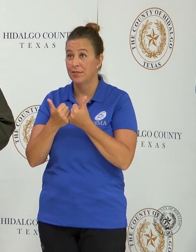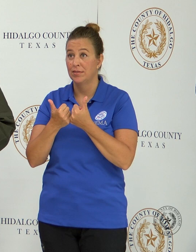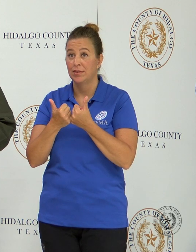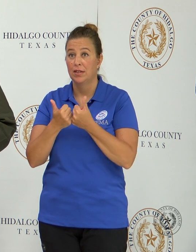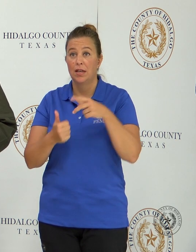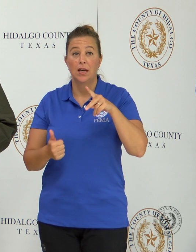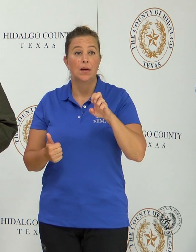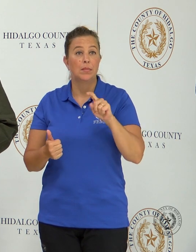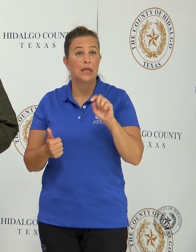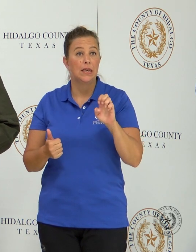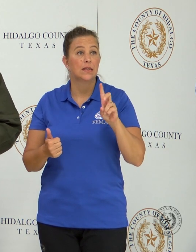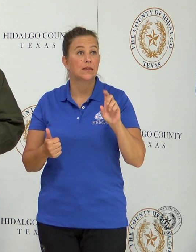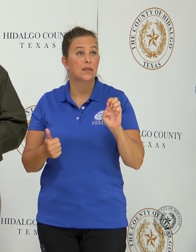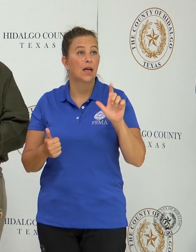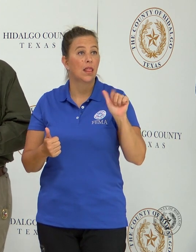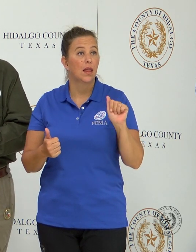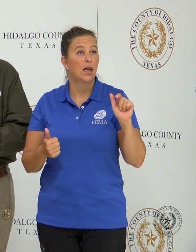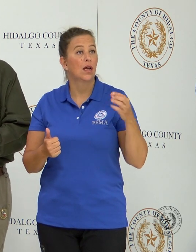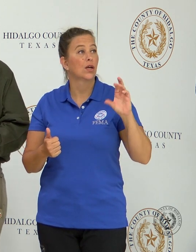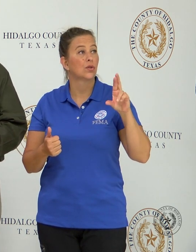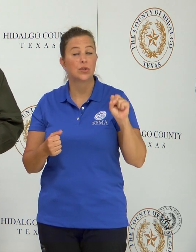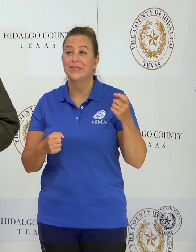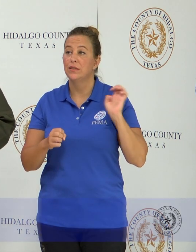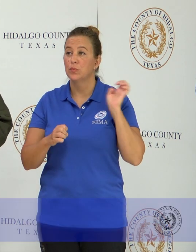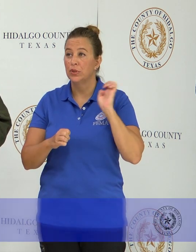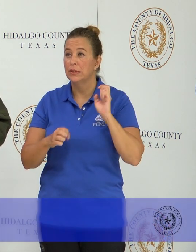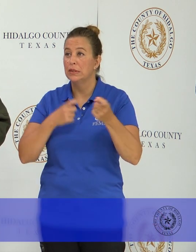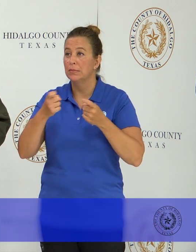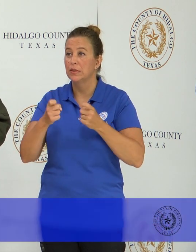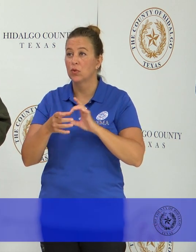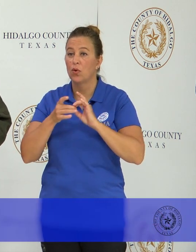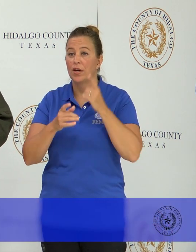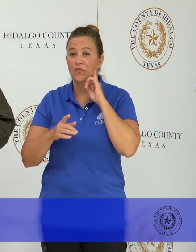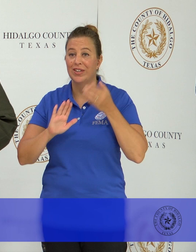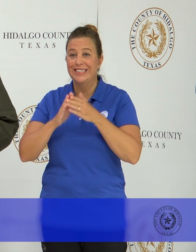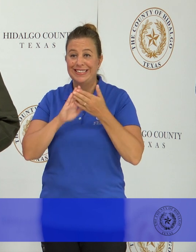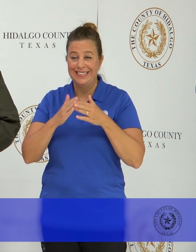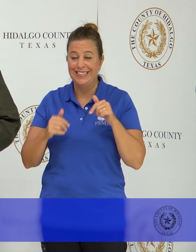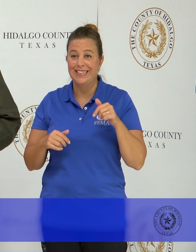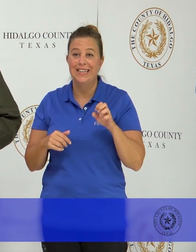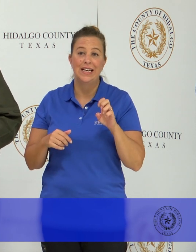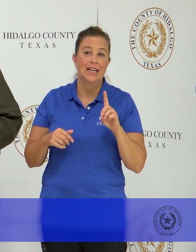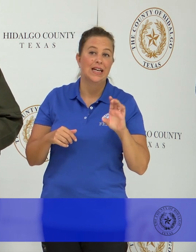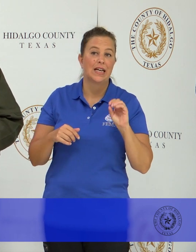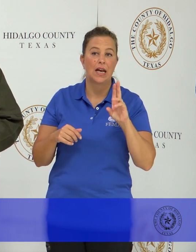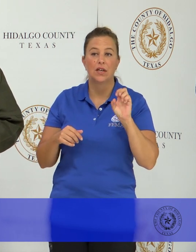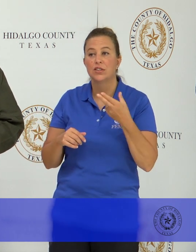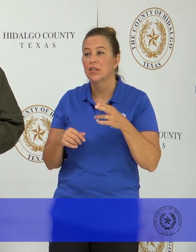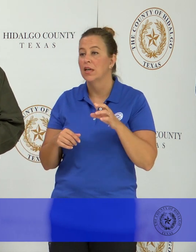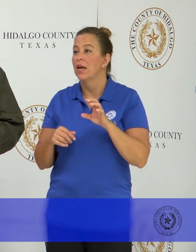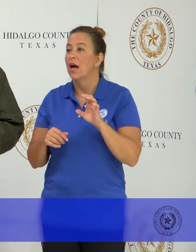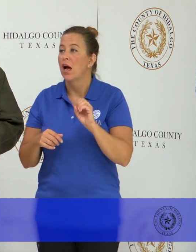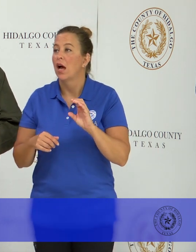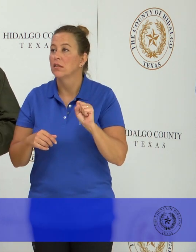Pete De La Cruz, Emergency Management Coordinator for the City of Ed Couch. Oscar Garza, Emergency Management